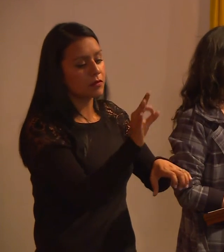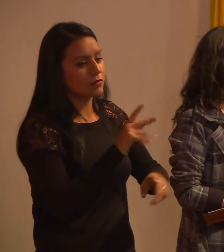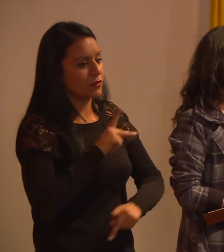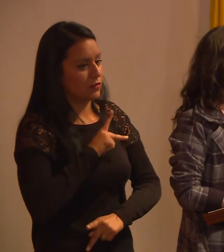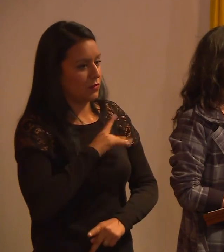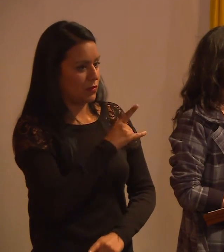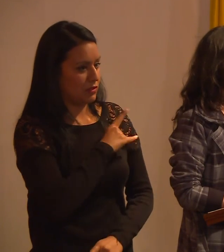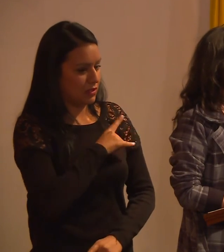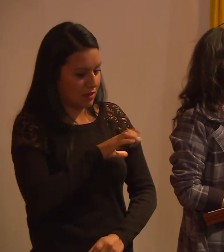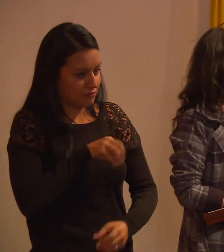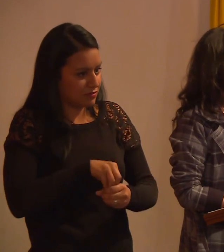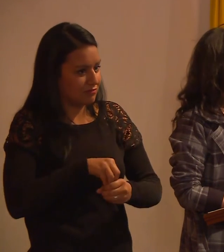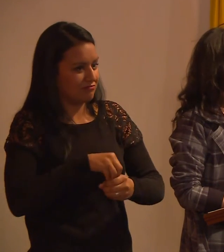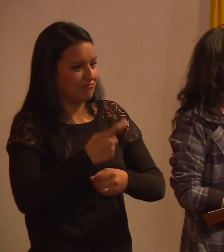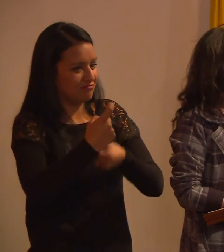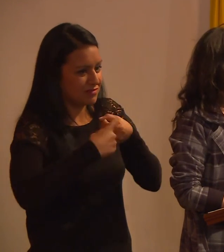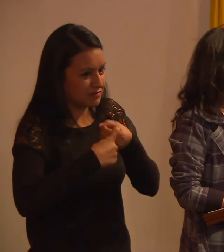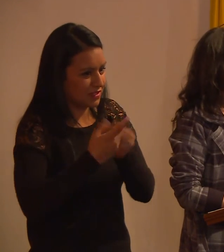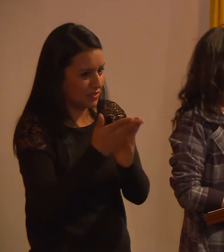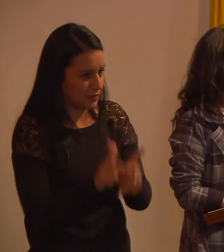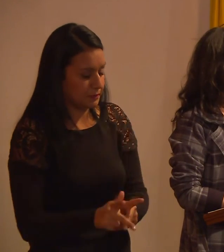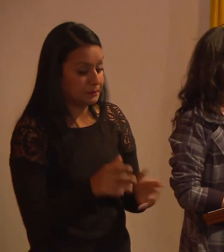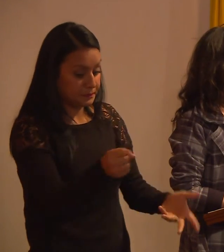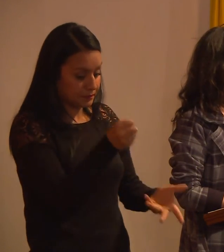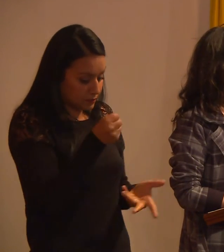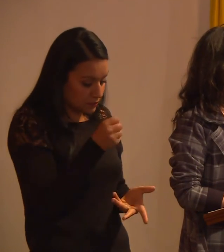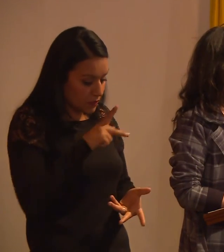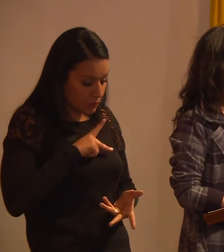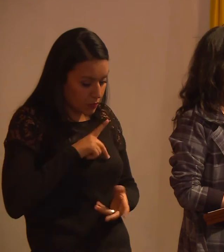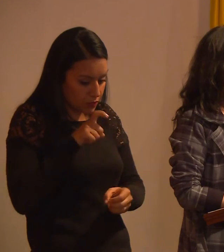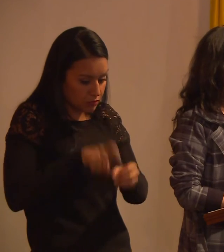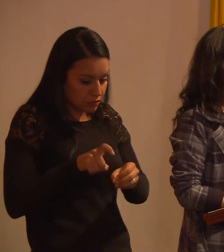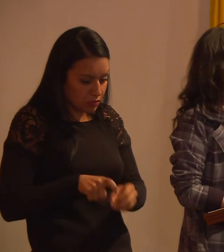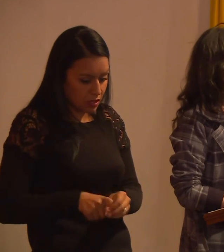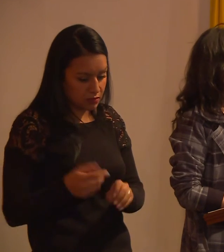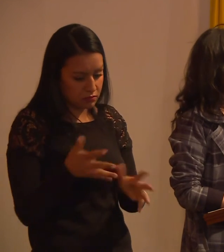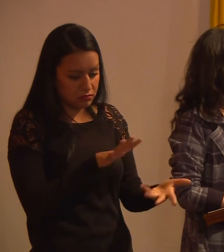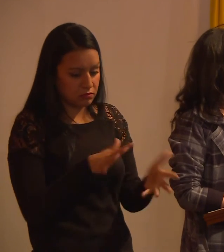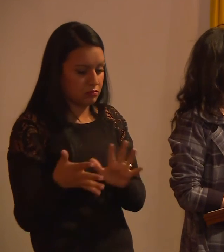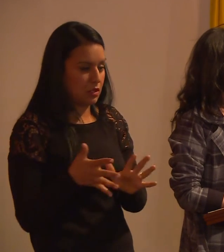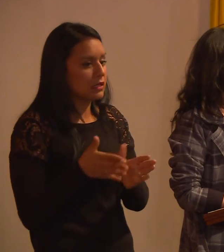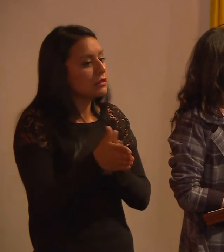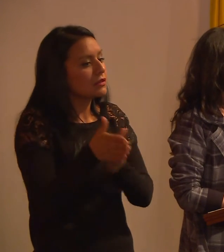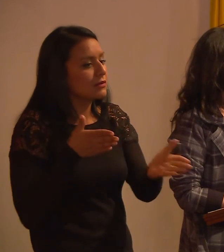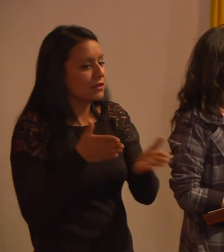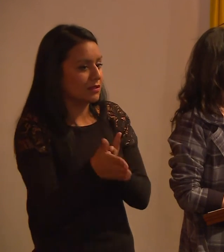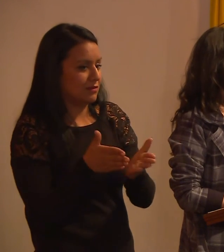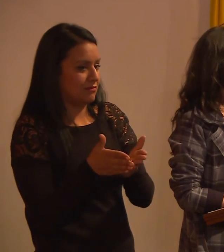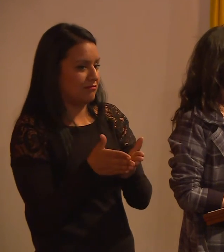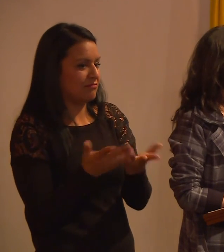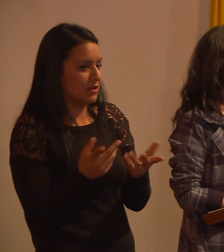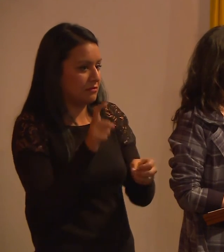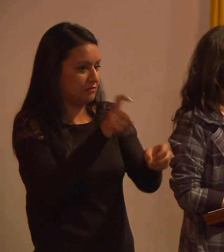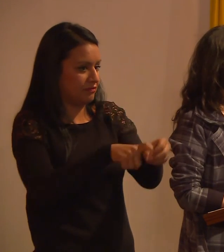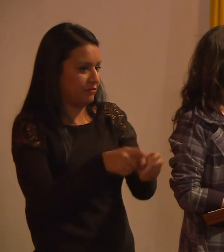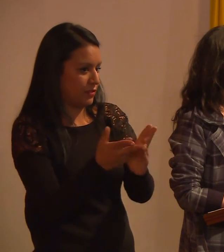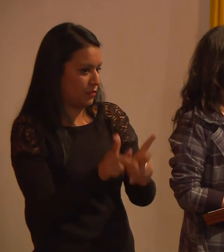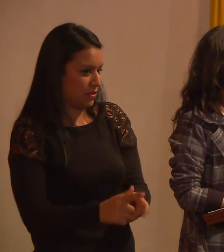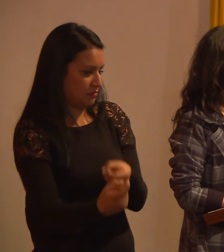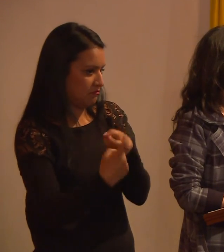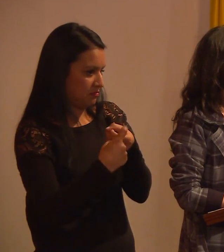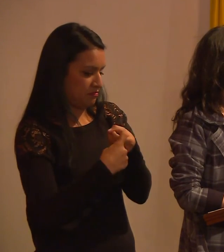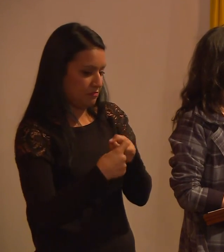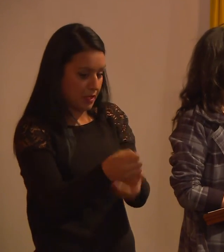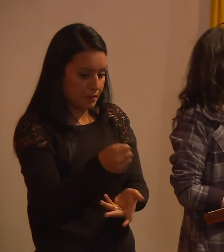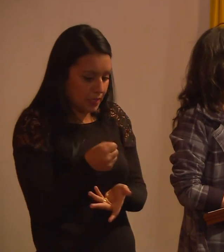propios de las universidades. Básicamente, esos recursos propios estaban asociados a los servicios educativos que eran las matrículas